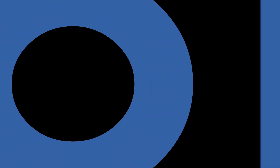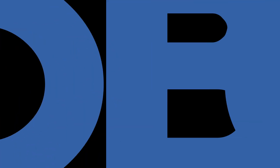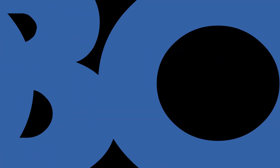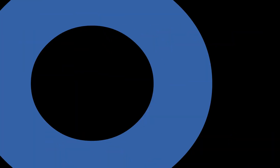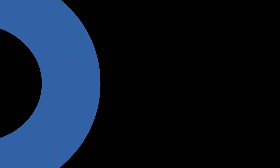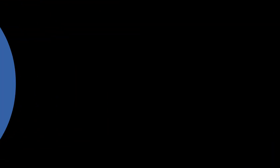E